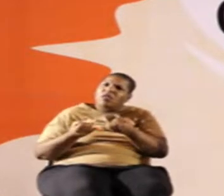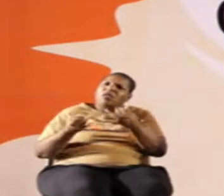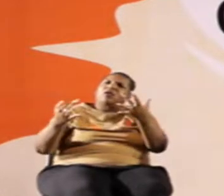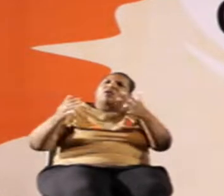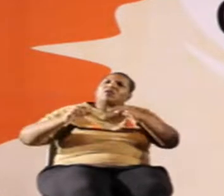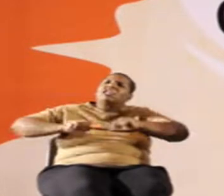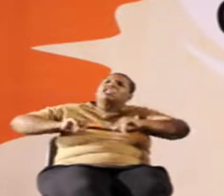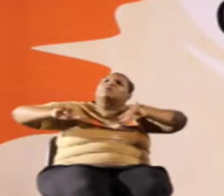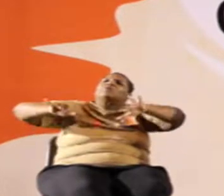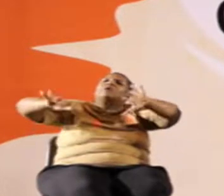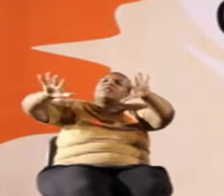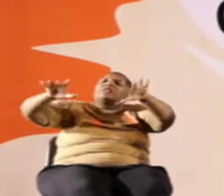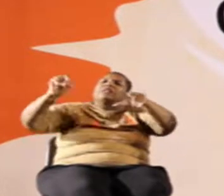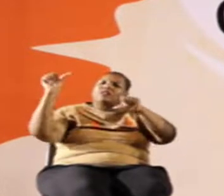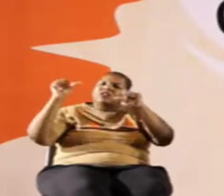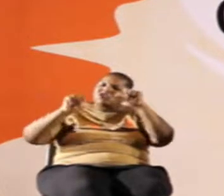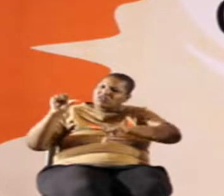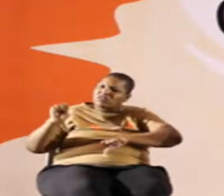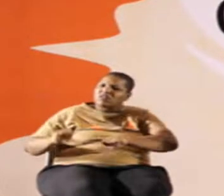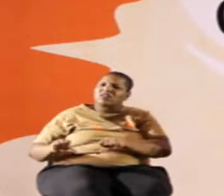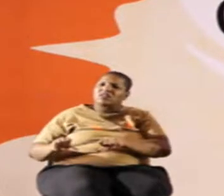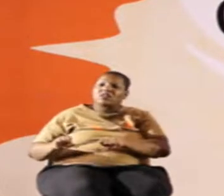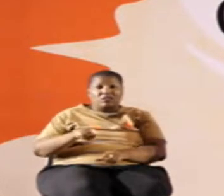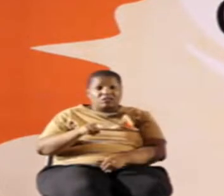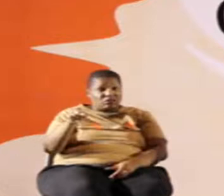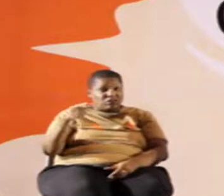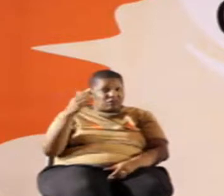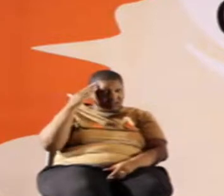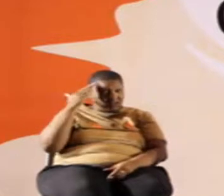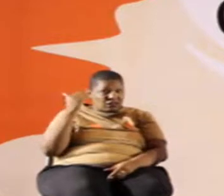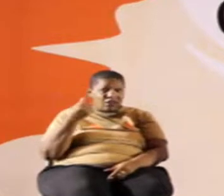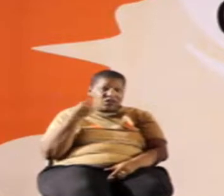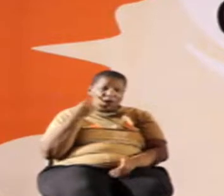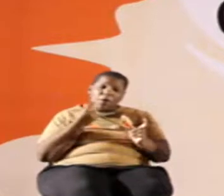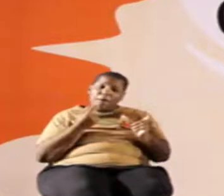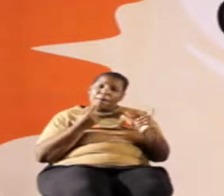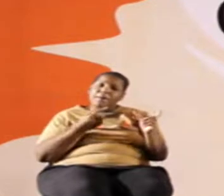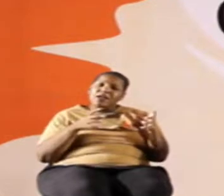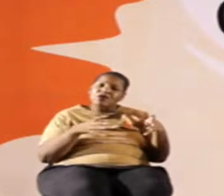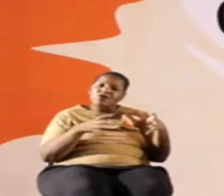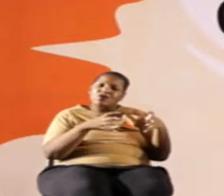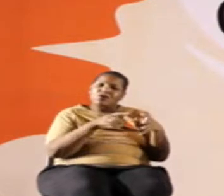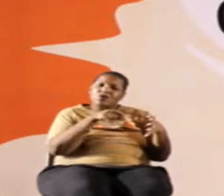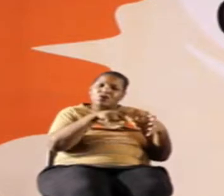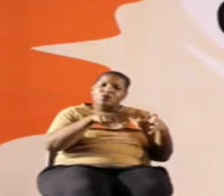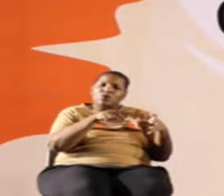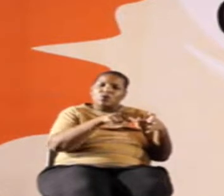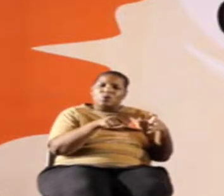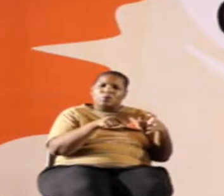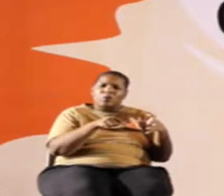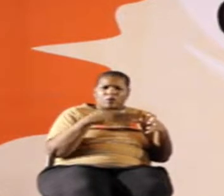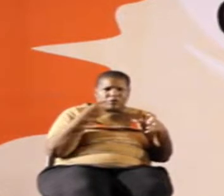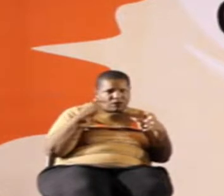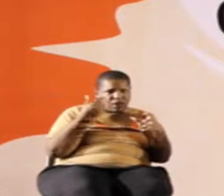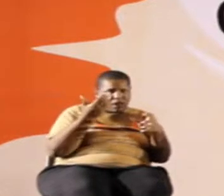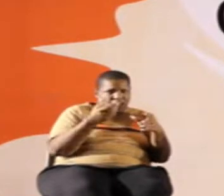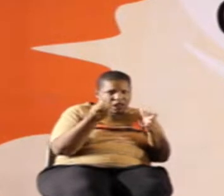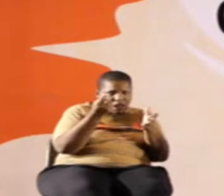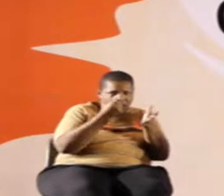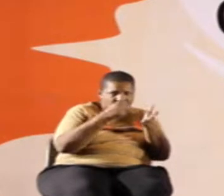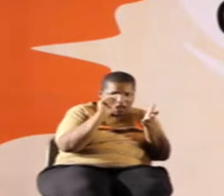espalhar tanta desgraça. Não é? Você sendo parte daquele grupo que tem sob sua